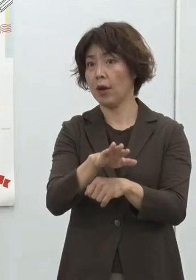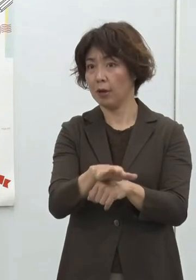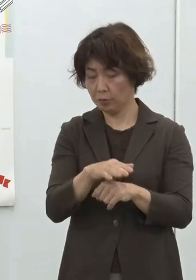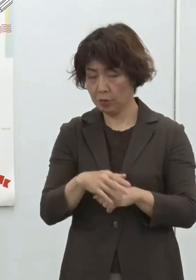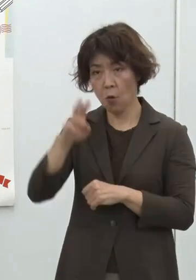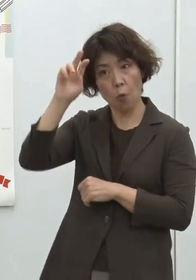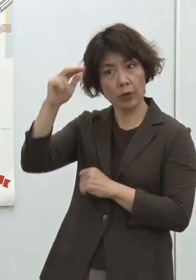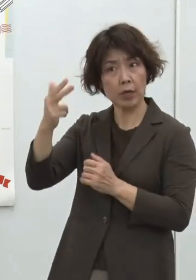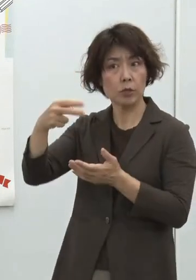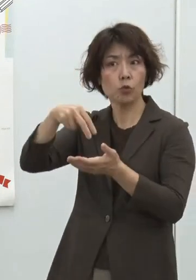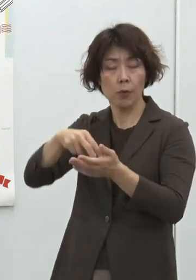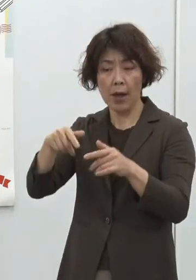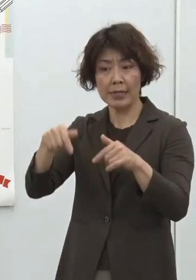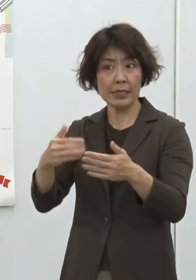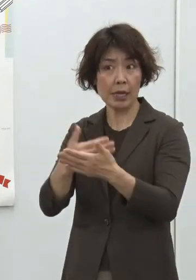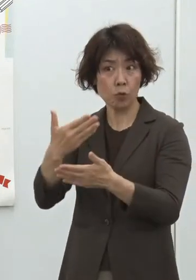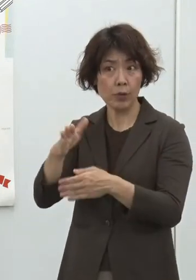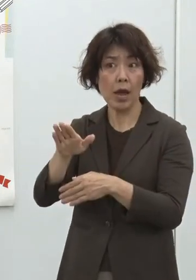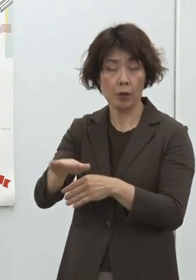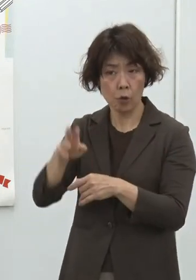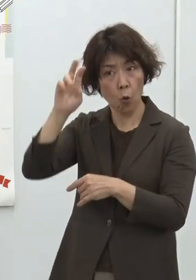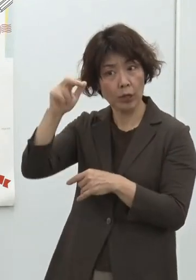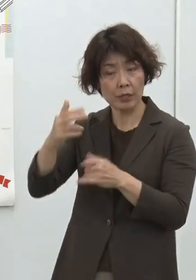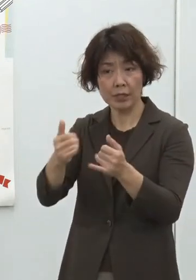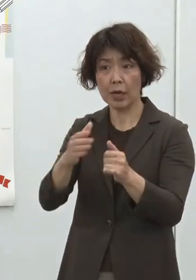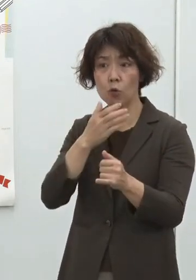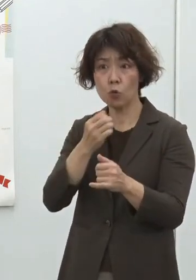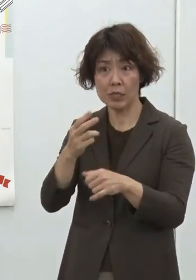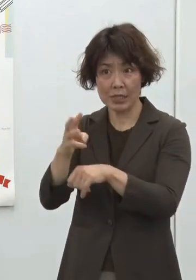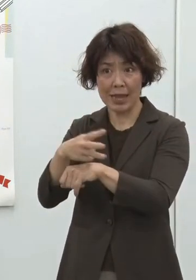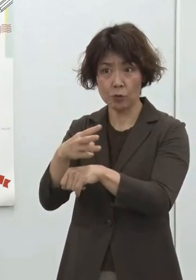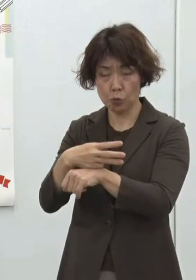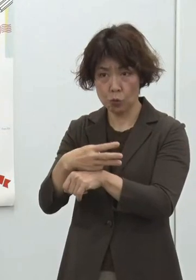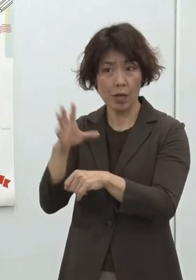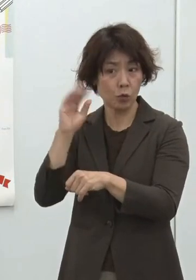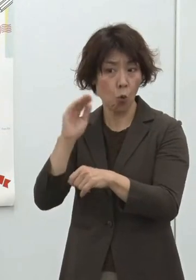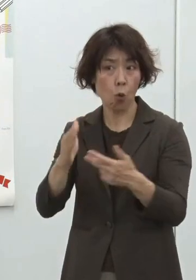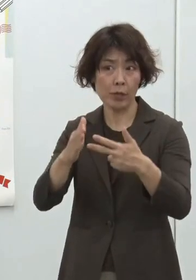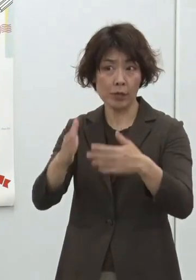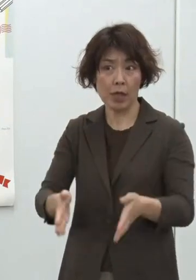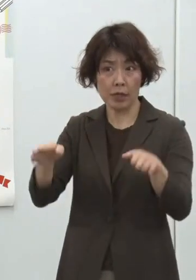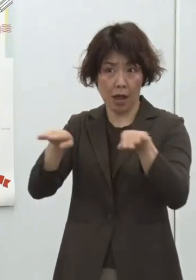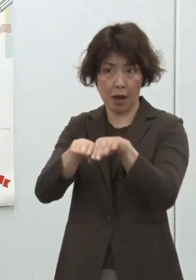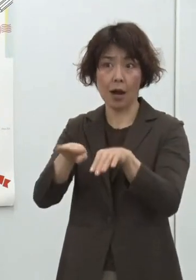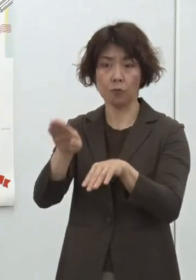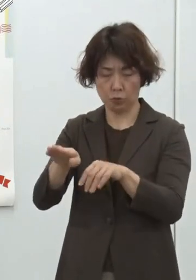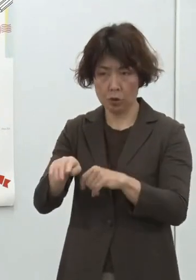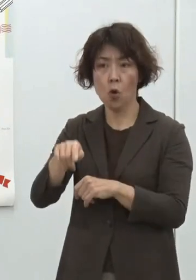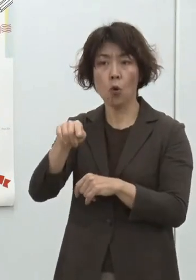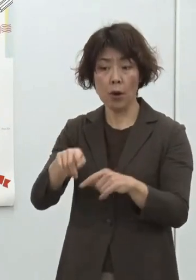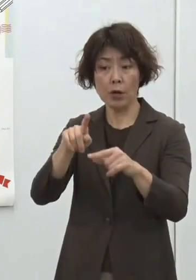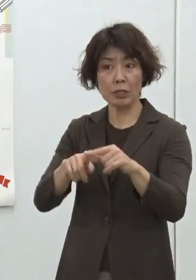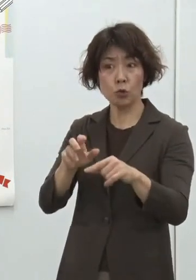もこれ西成にあるんですが、大阪市社会福祉研修情報センターがありまして、これを中核施